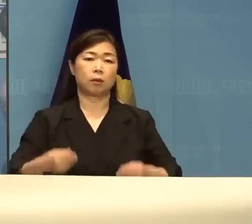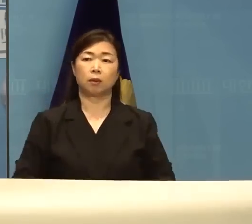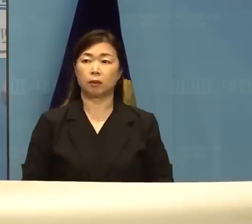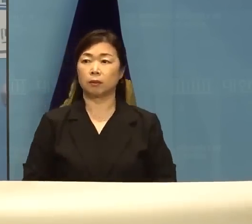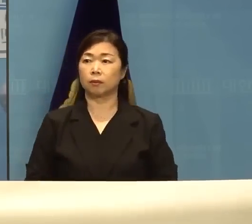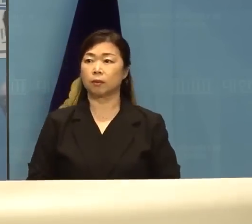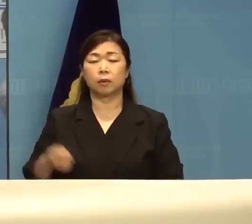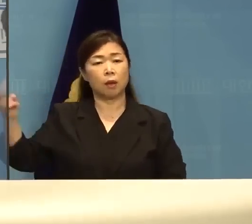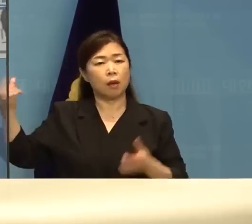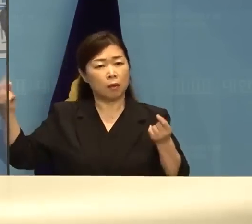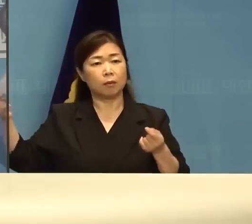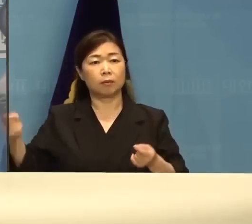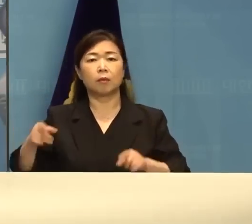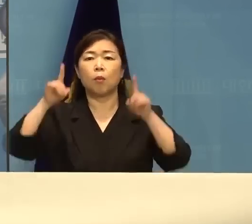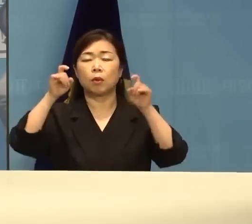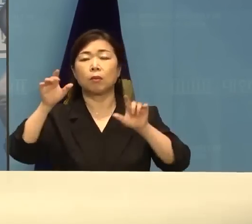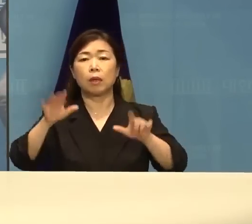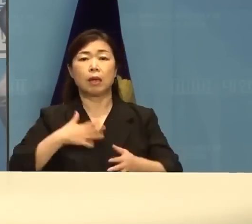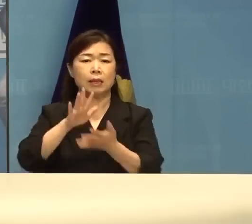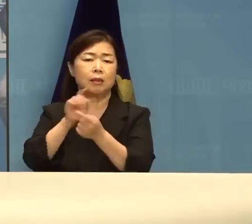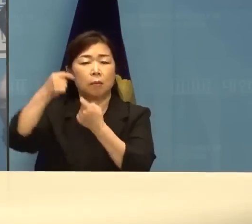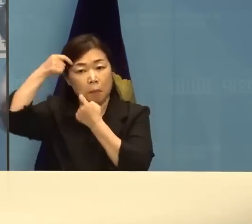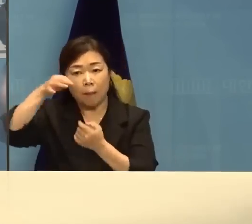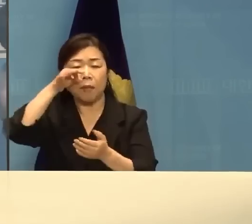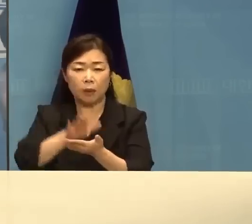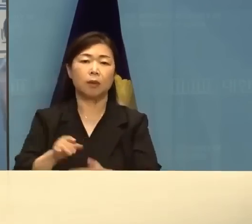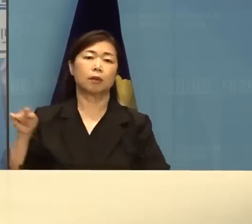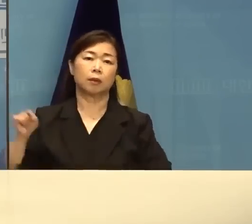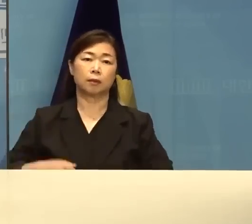지금 이런 모습이 보이고 있습니다. 이건 제가 직접 본 모습입니다.